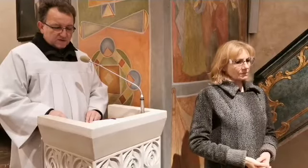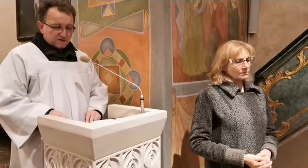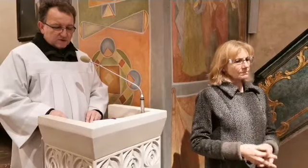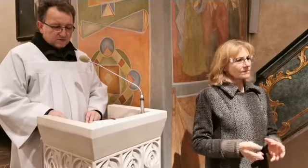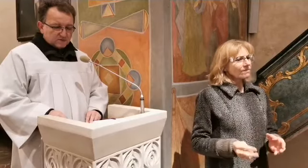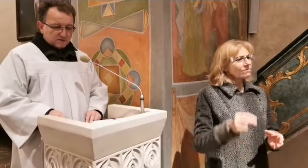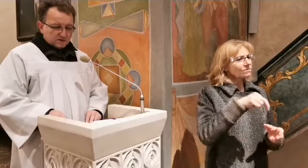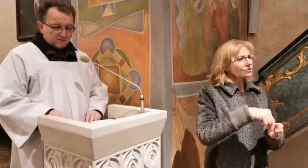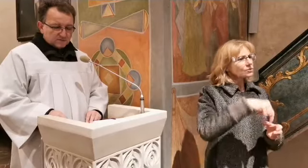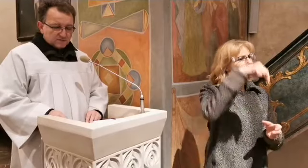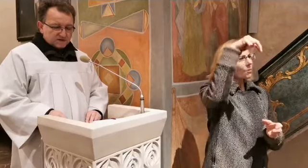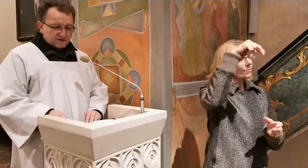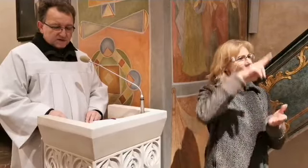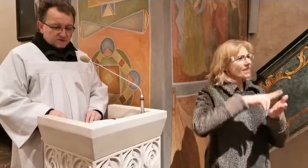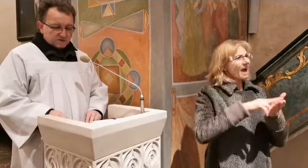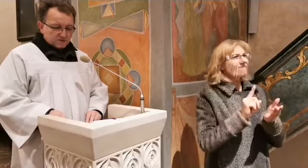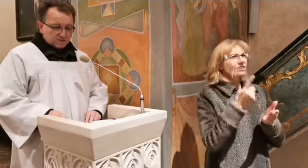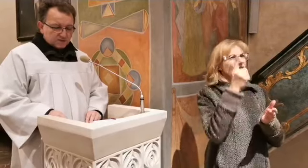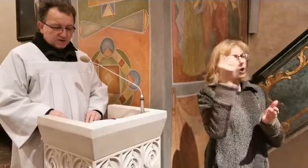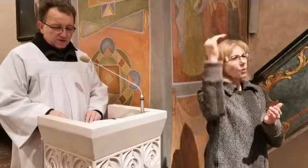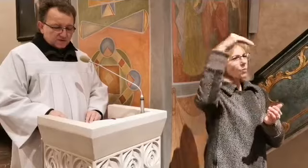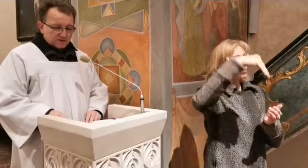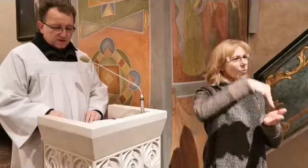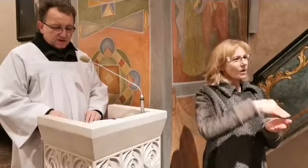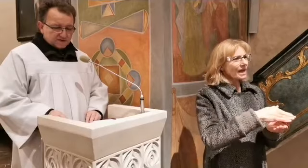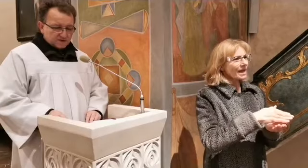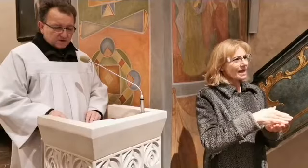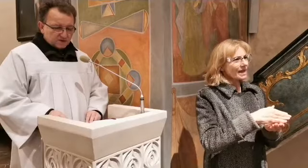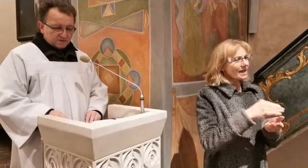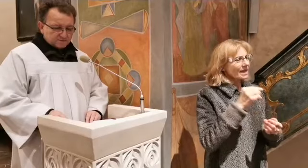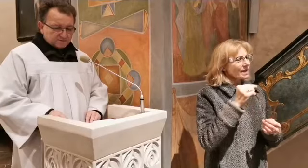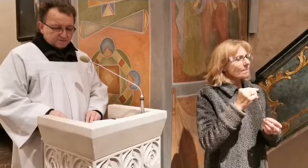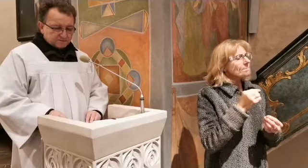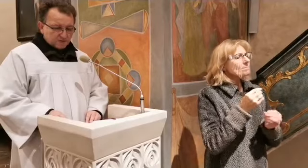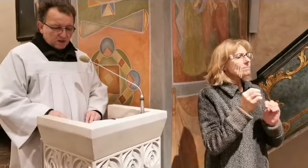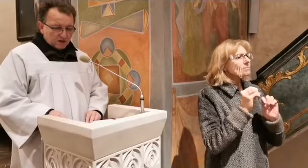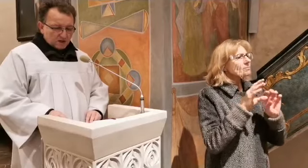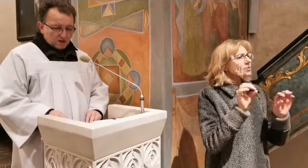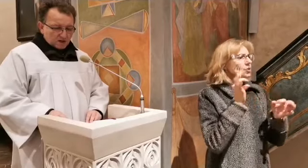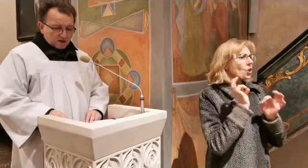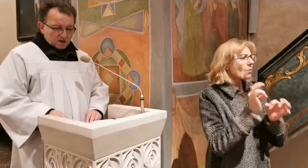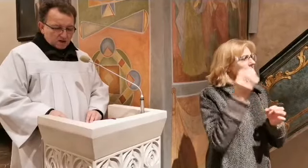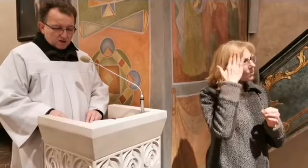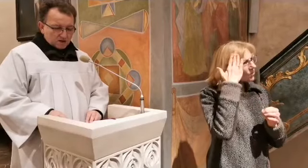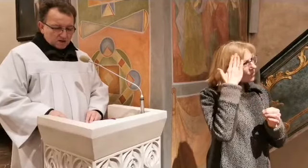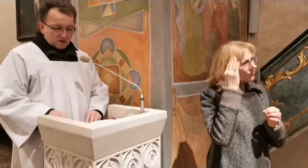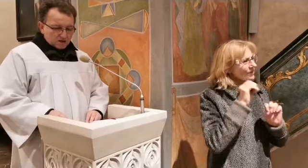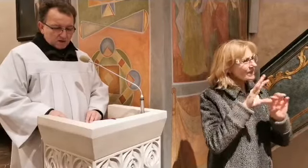Wstąp na wysoką górę, zwiastunko dobrej nowiny na Syjonie.